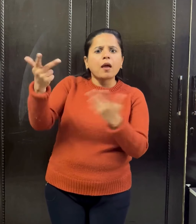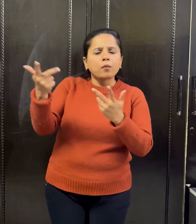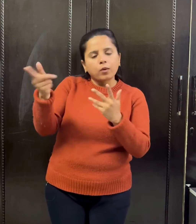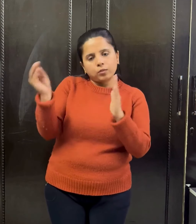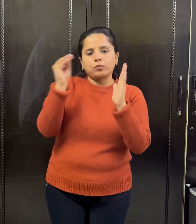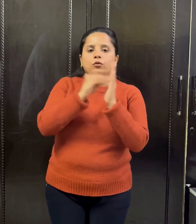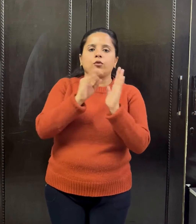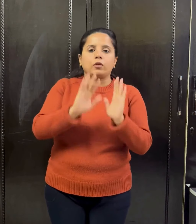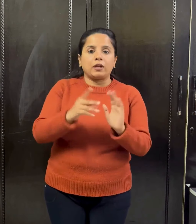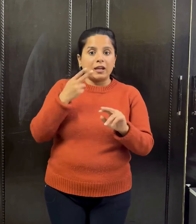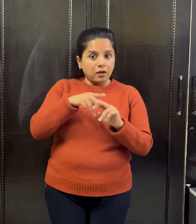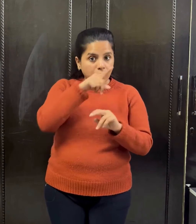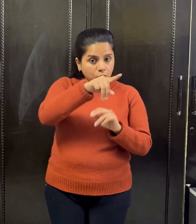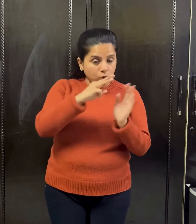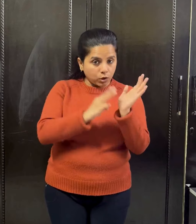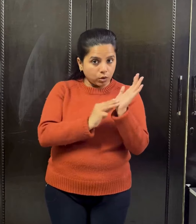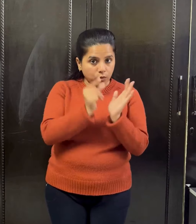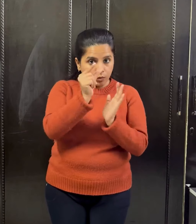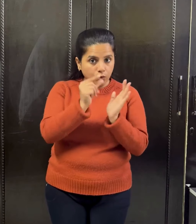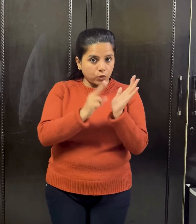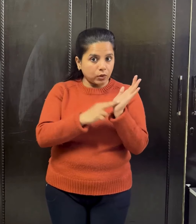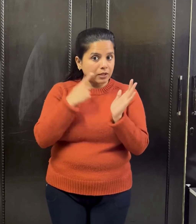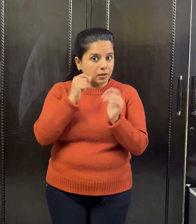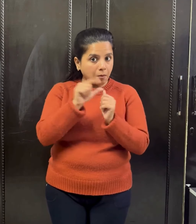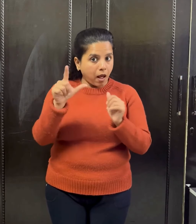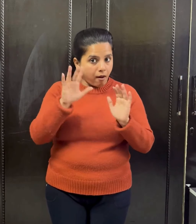वार्ड है तो म्युनिसिपल वार्ड का नाम लिखें।